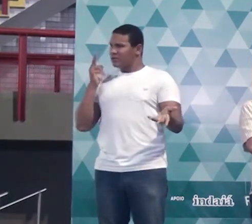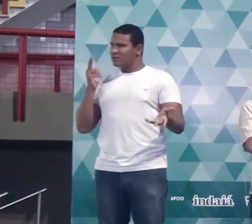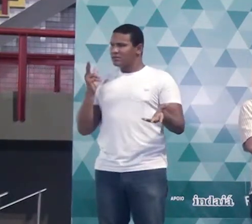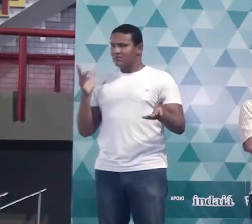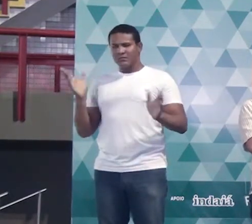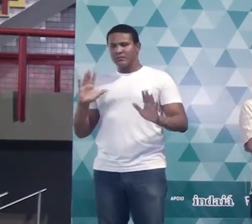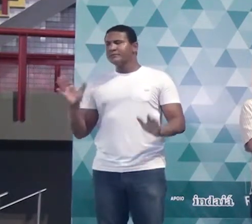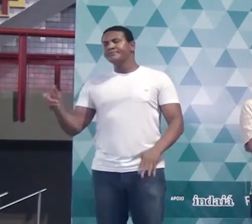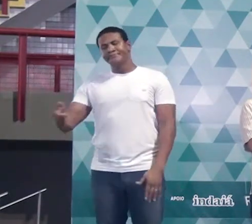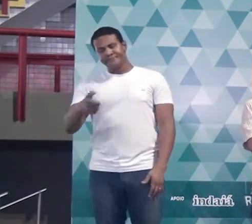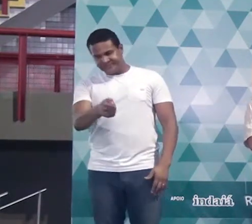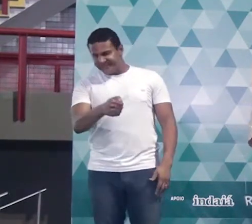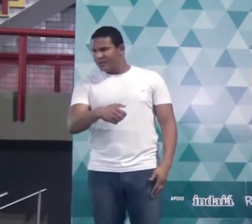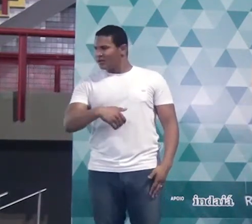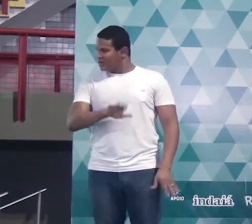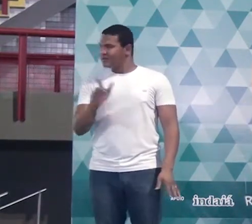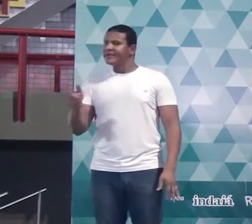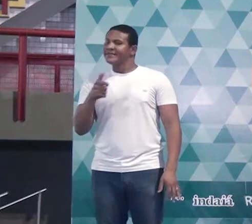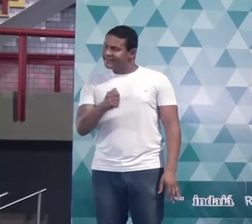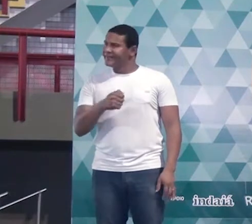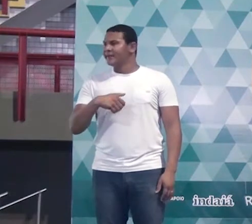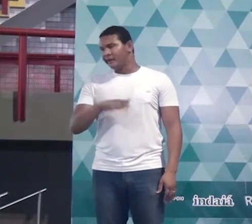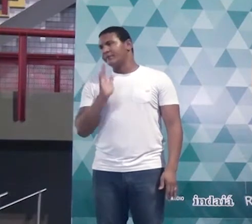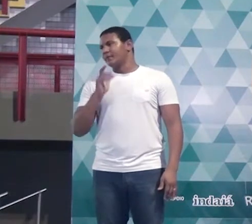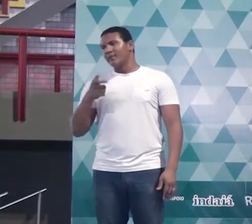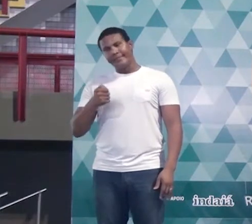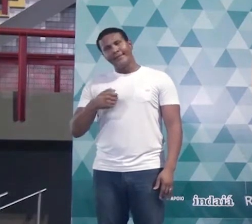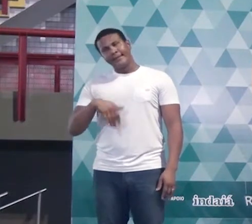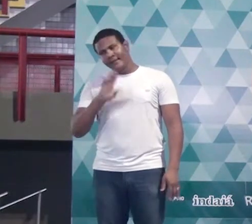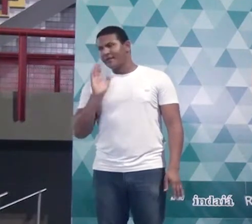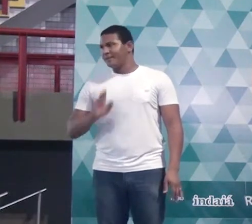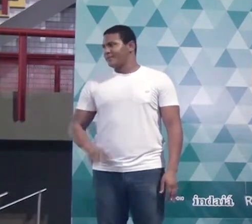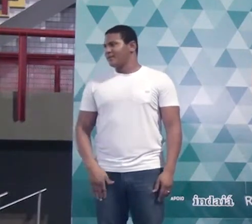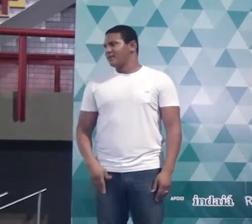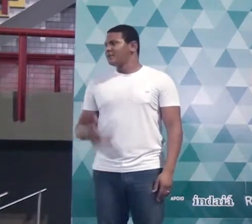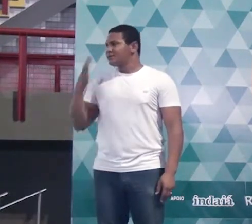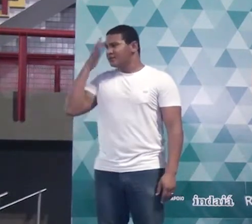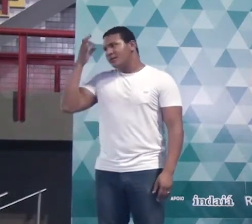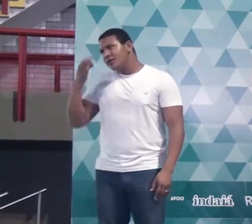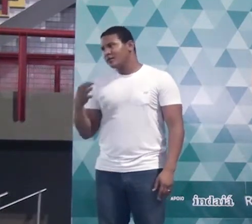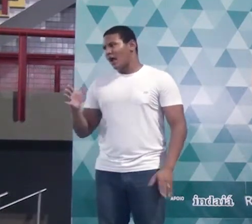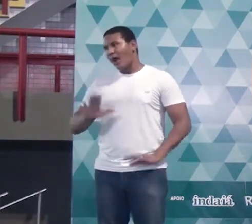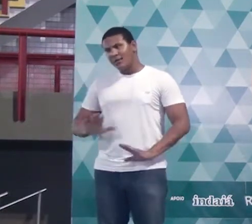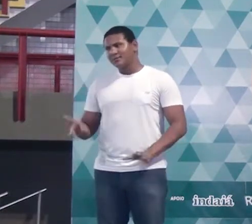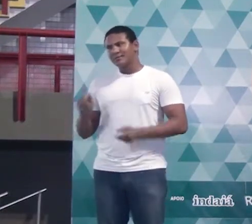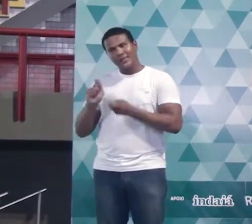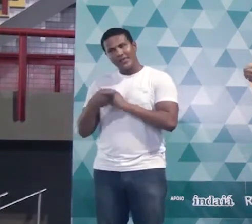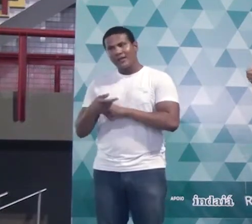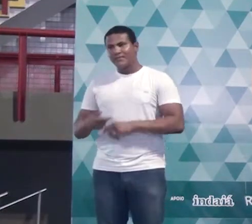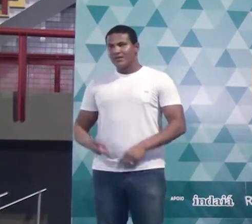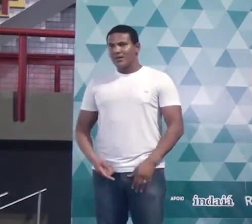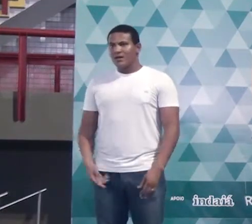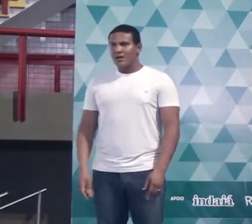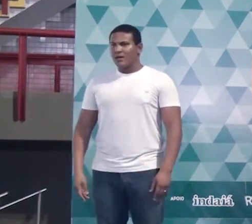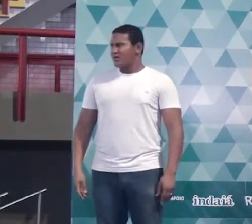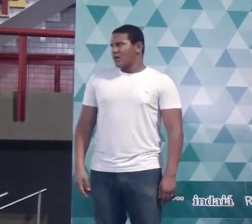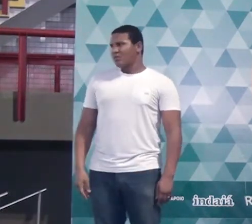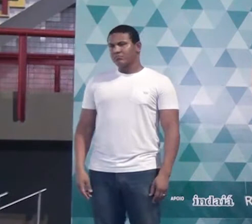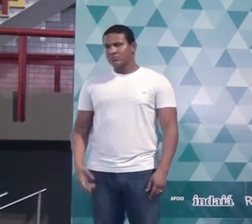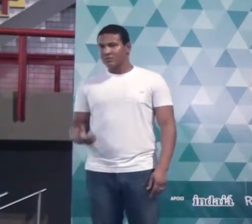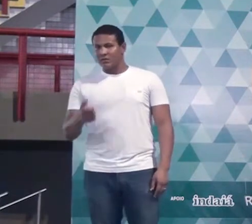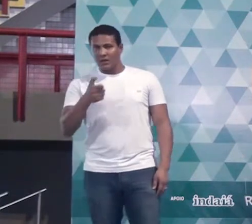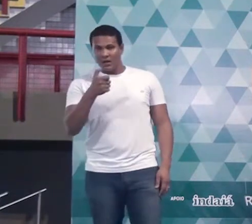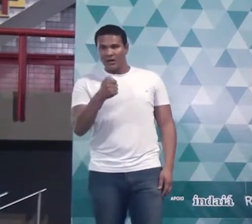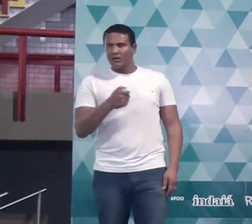porra. Tá entendendo? Por que é para ligar? Compreende, te adapta. Ah, então eu vou ligar a porta. Não